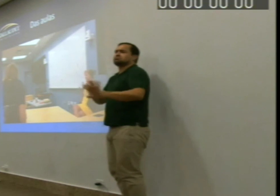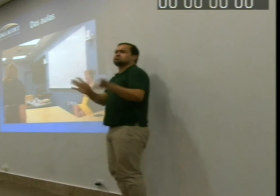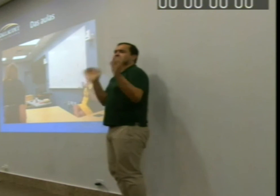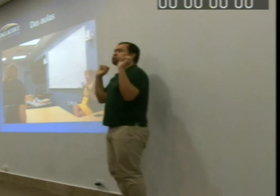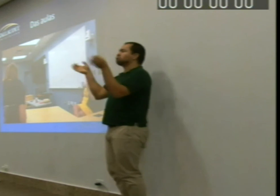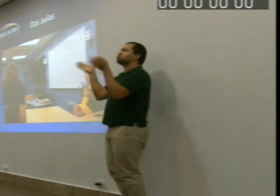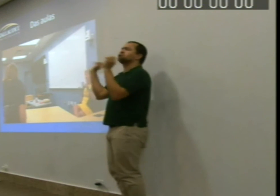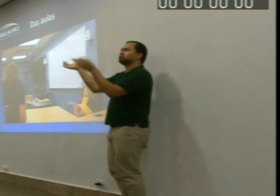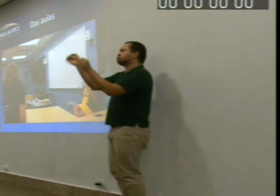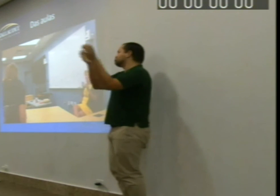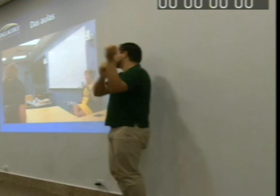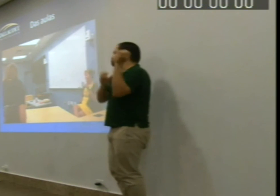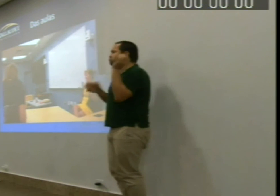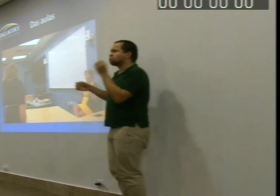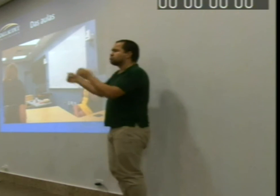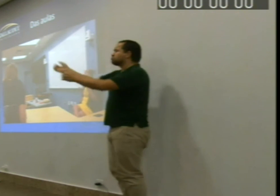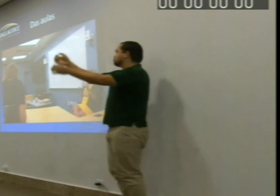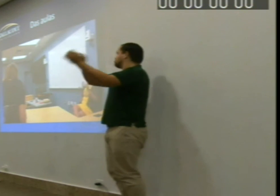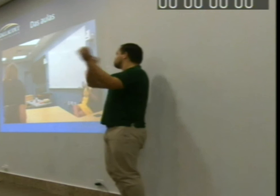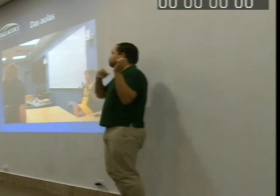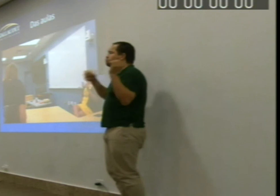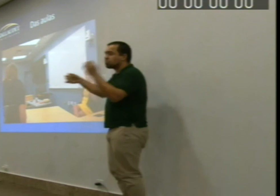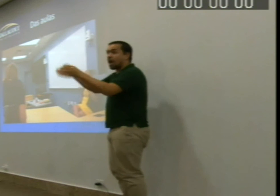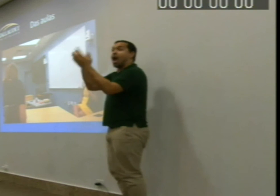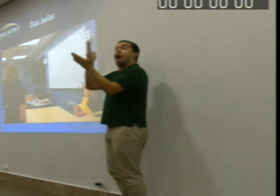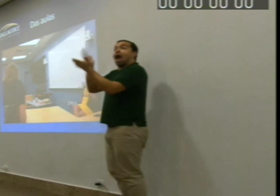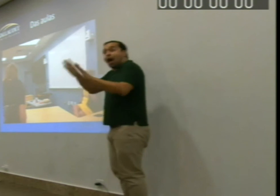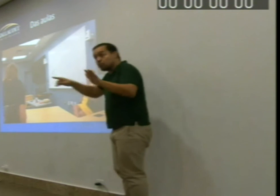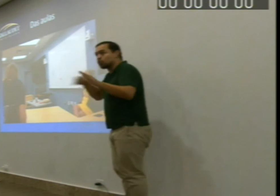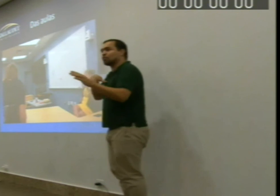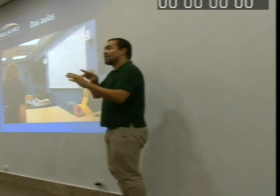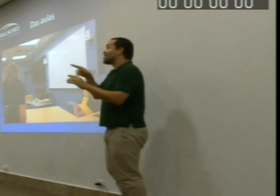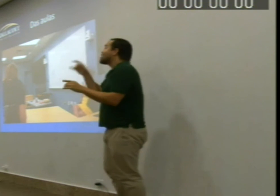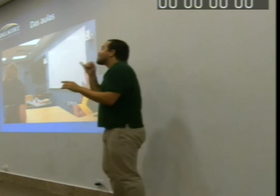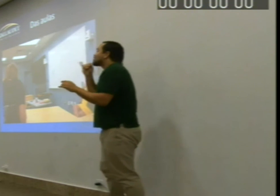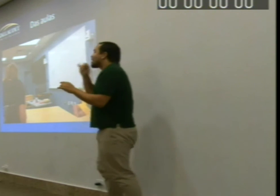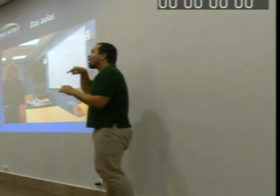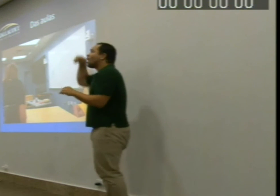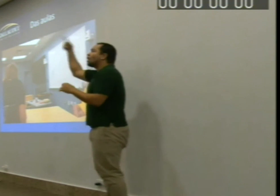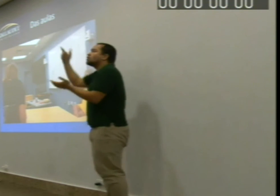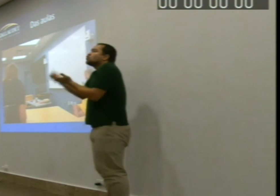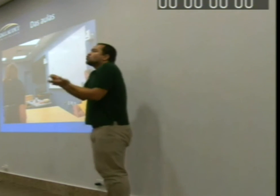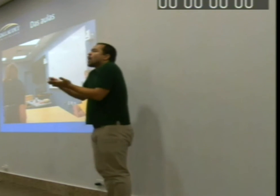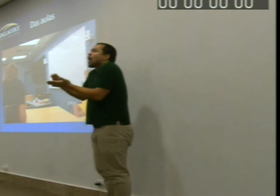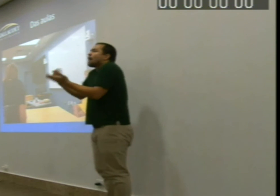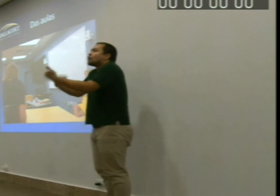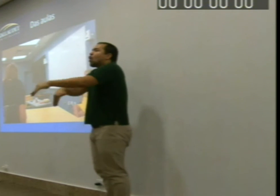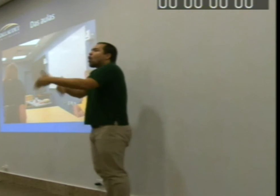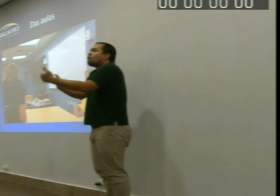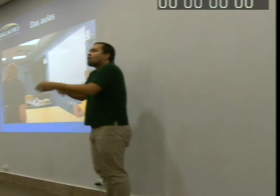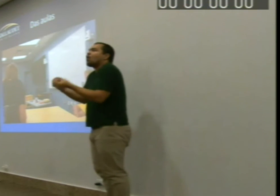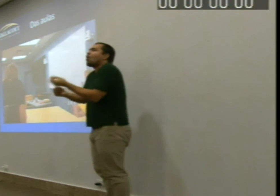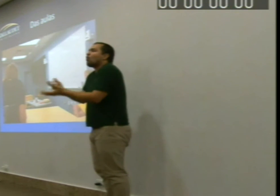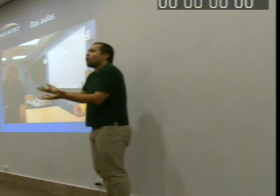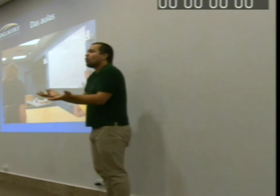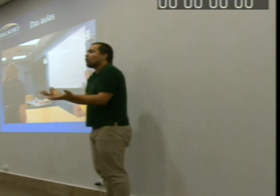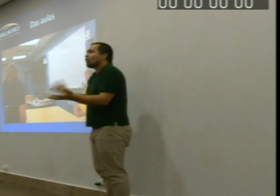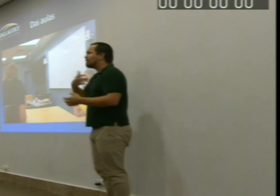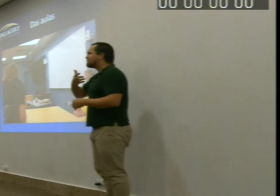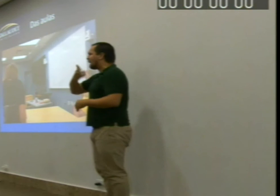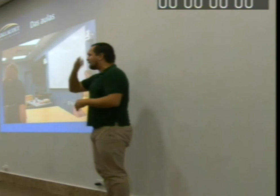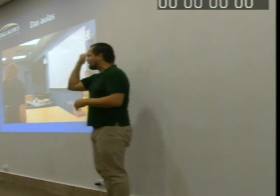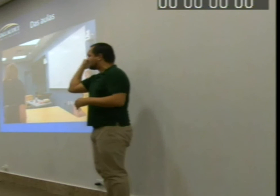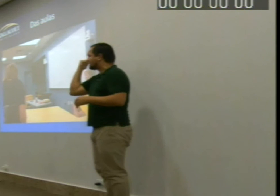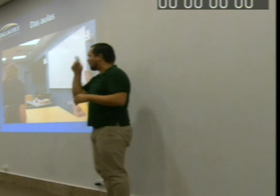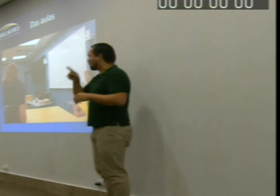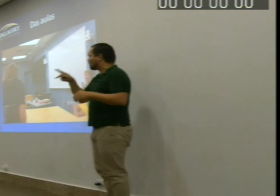nada disso só sinalizava tudo em língua de sinais acabava por exemplo depois como que eu vou estudar pra prova como que